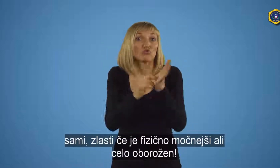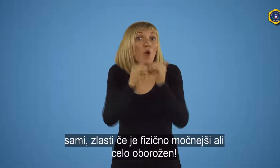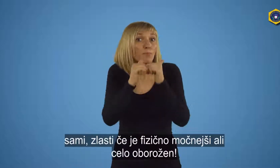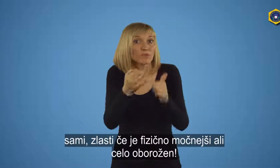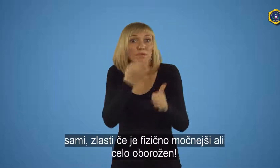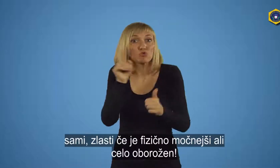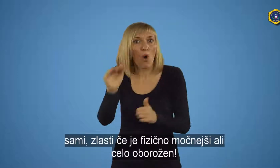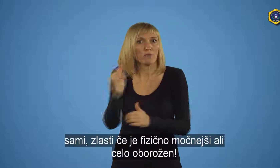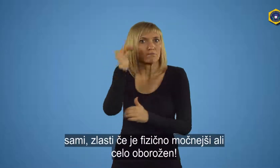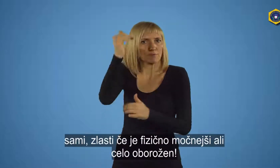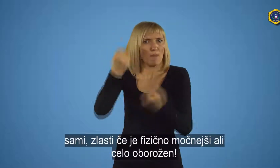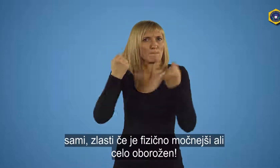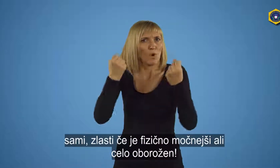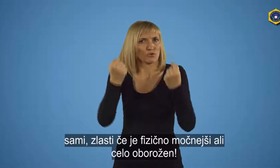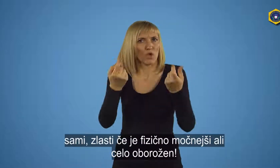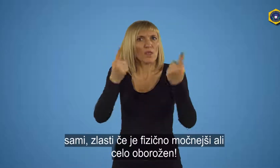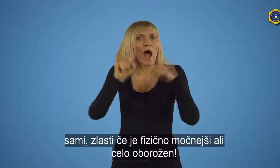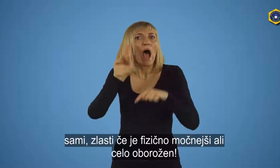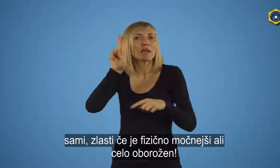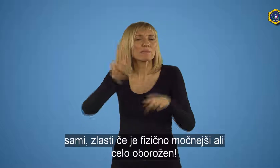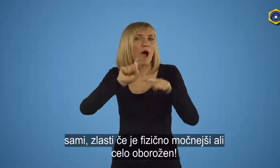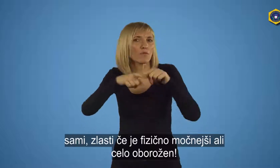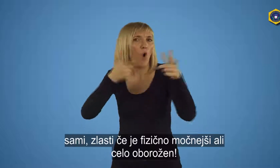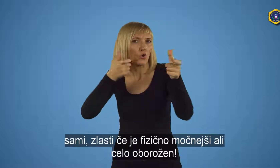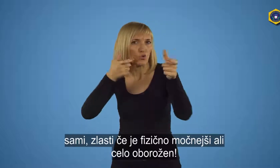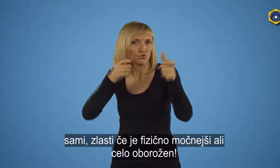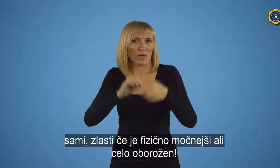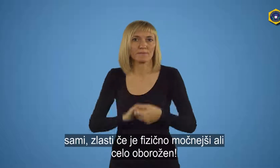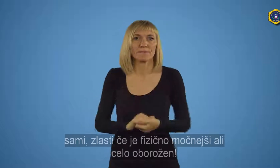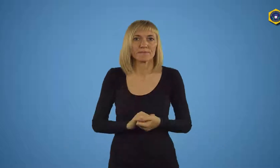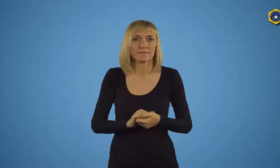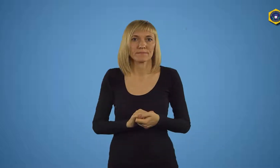močnejši ali celo oborožen.